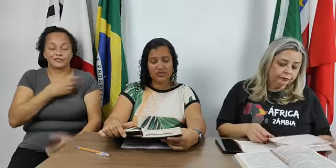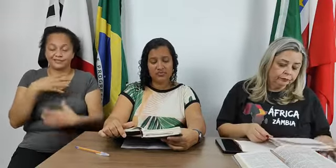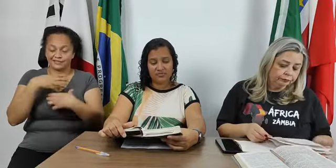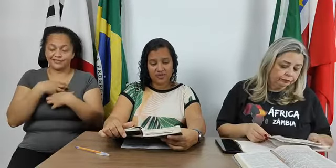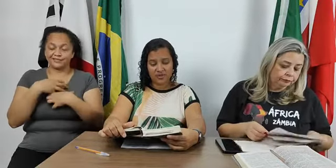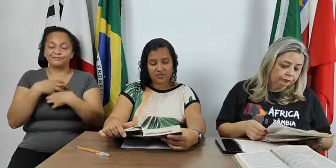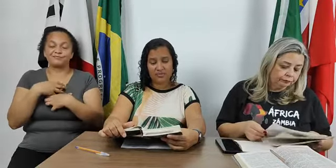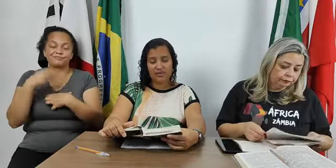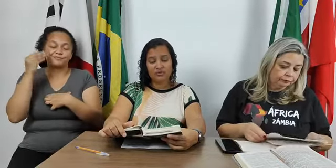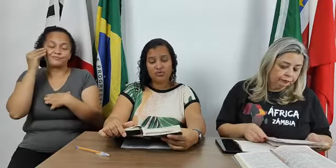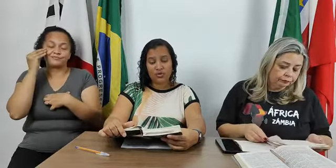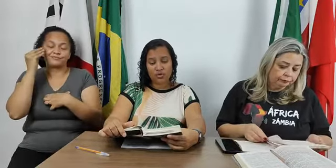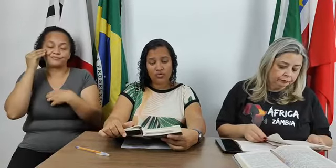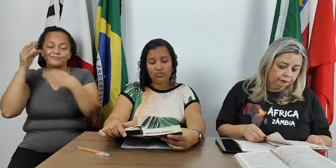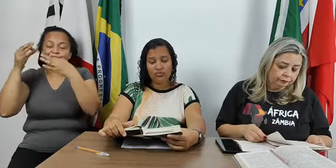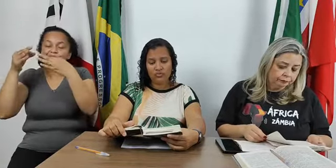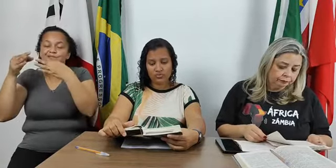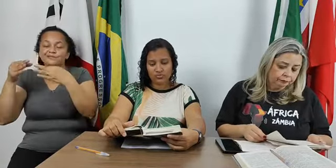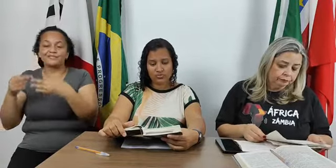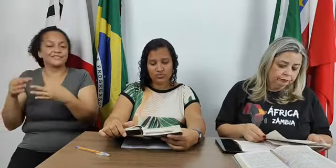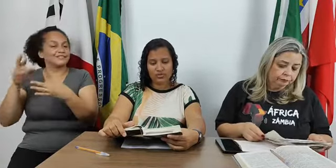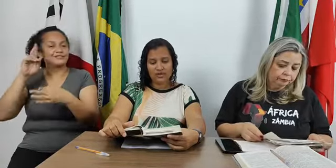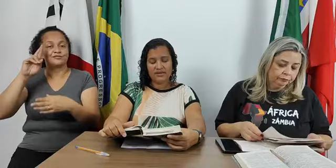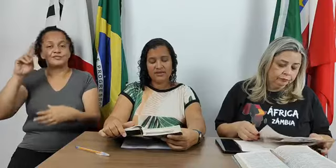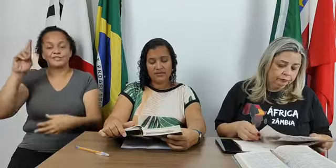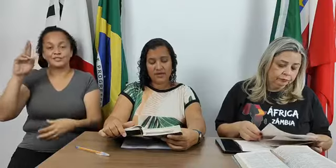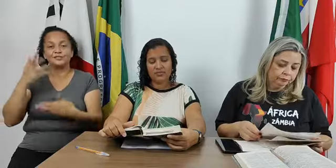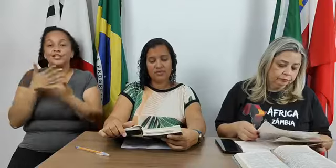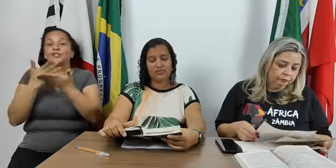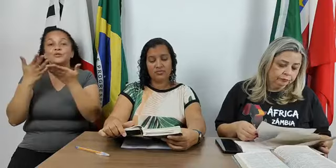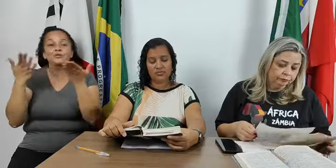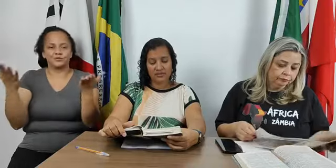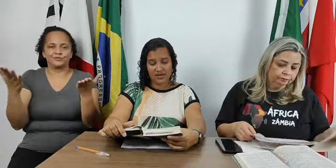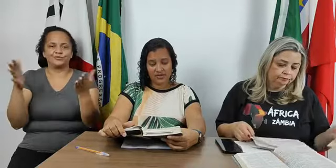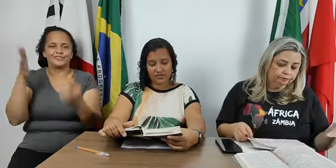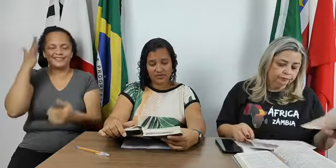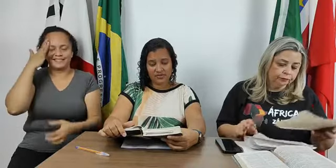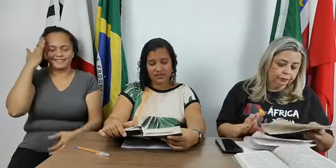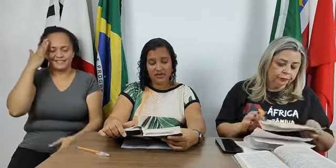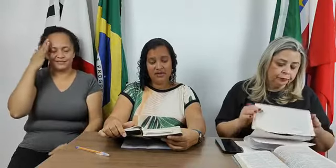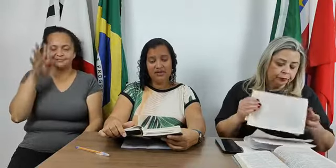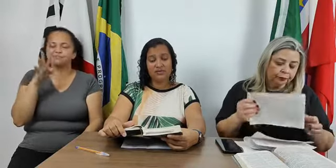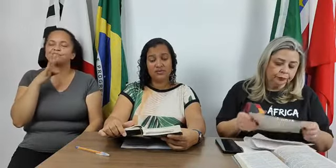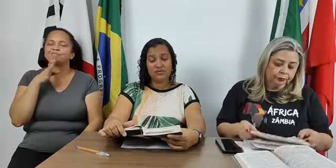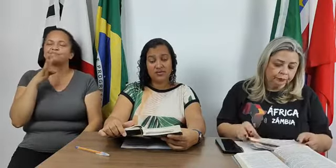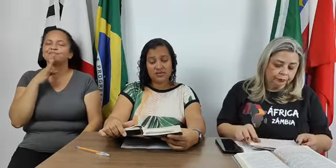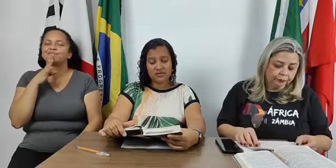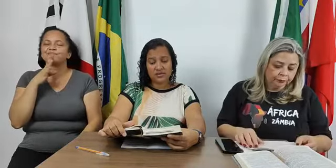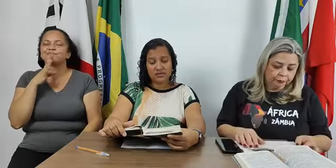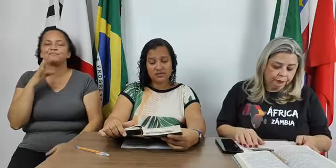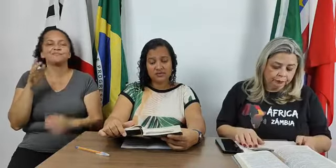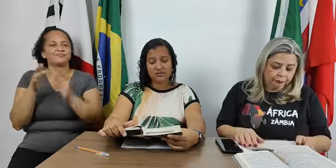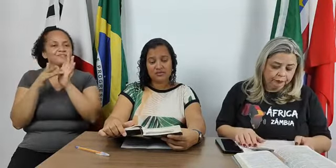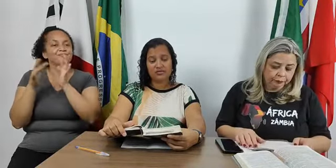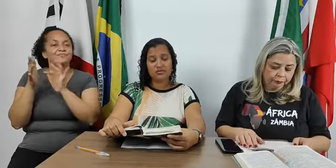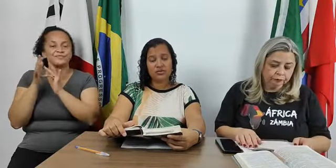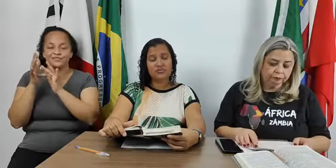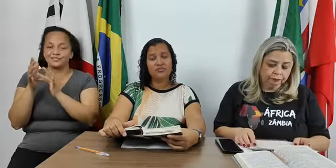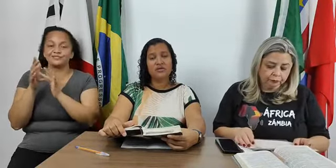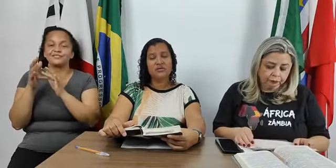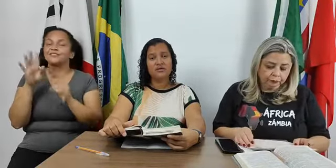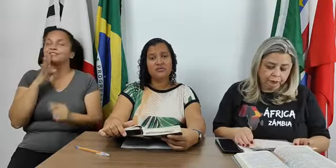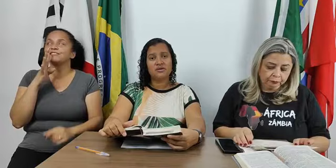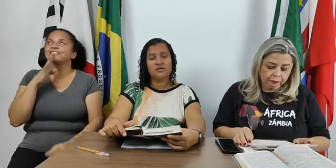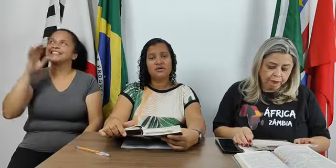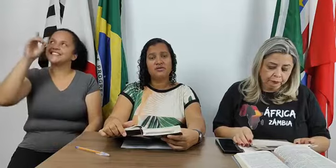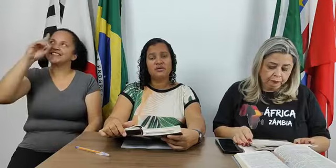unidade perfeita, para que todo mundo saiba que tu me enviaste e que os amas tanto quanto